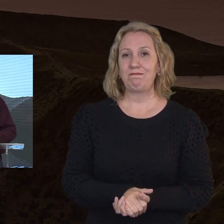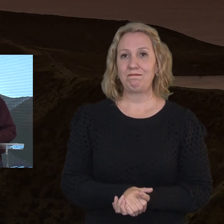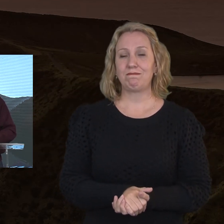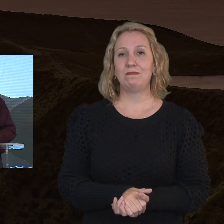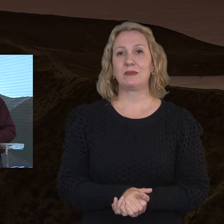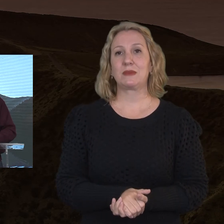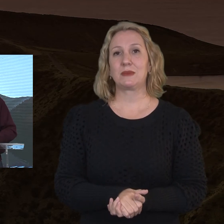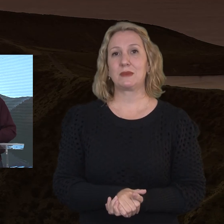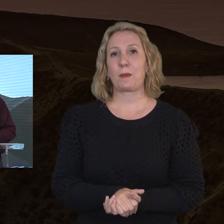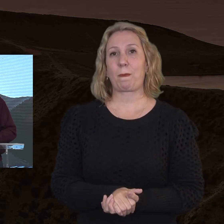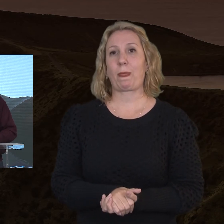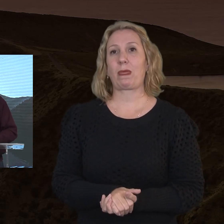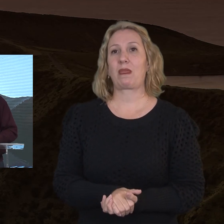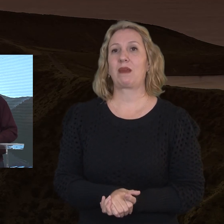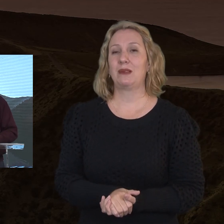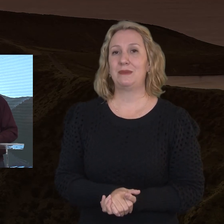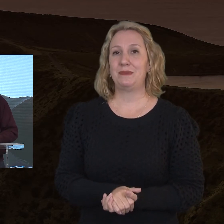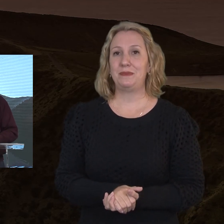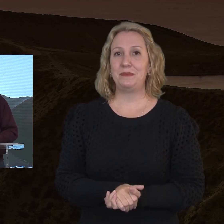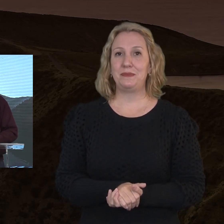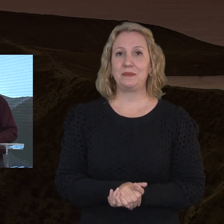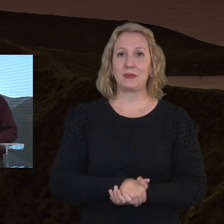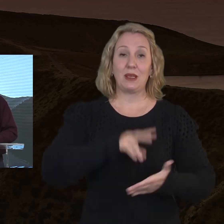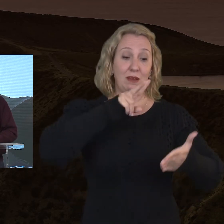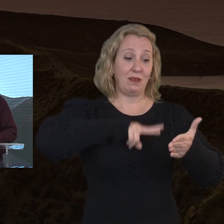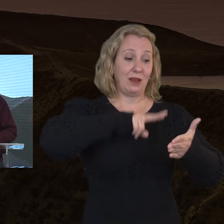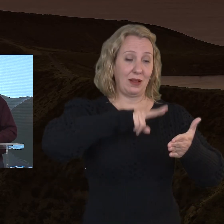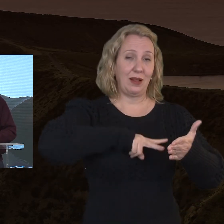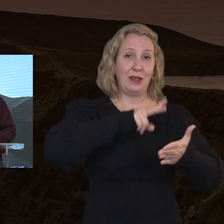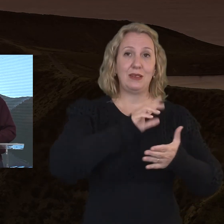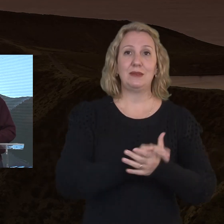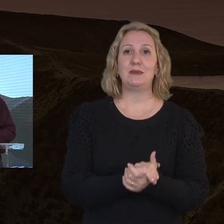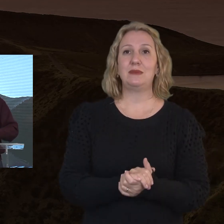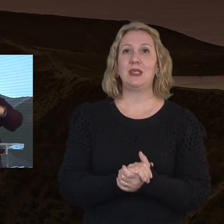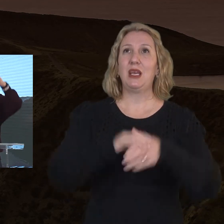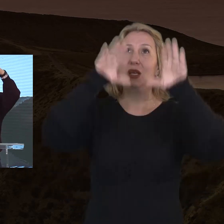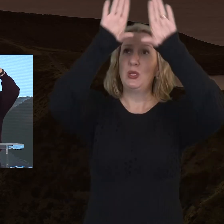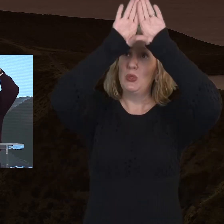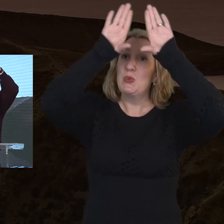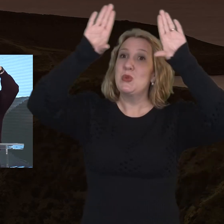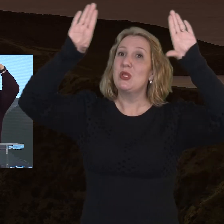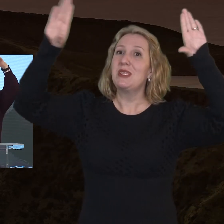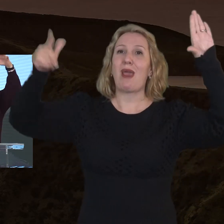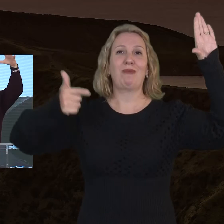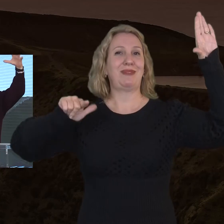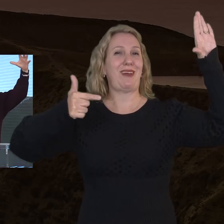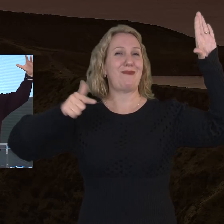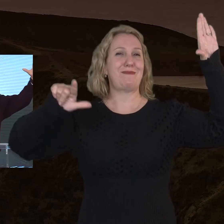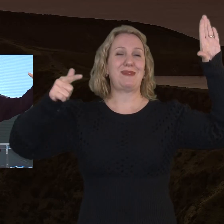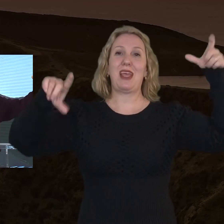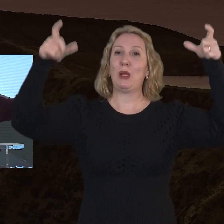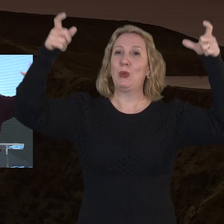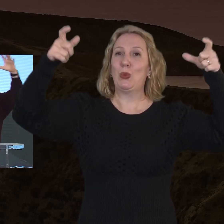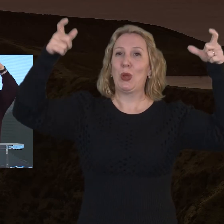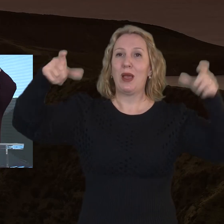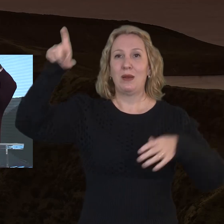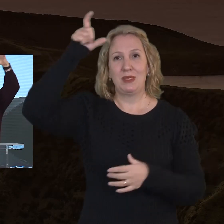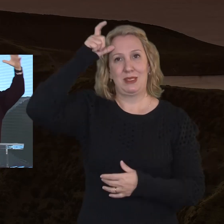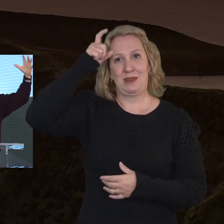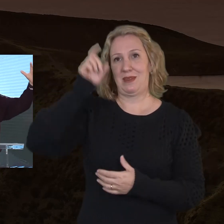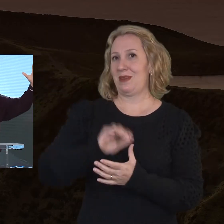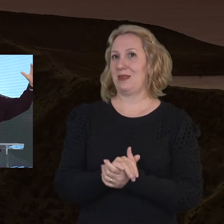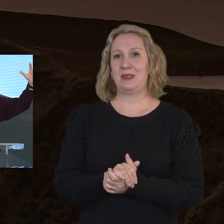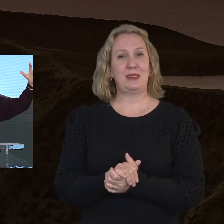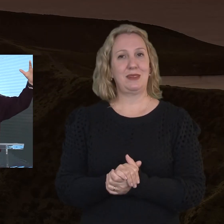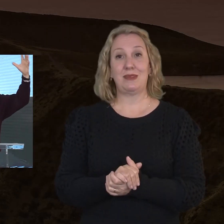então aqui então vamos lá vamos ler não se achou lugar no céu para eles então vamos perder o lugar nos principados e potestades